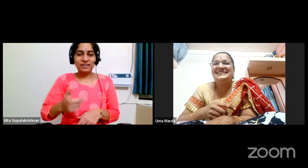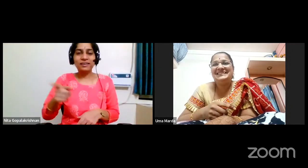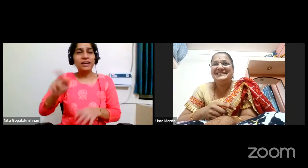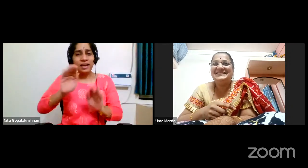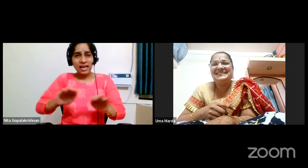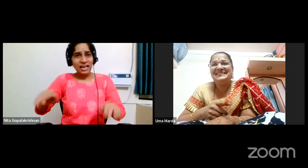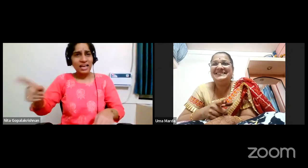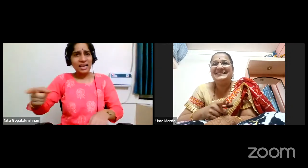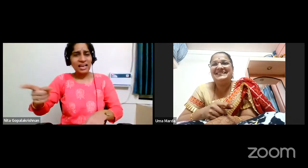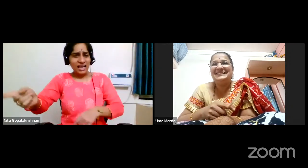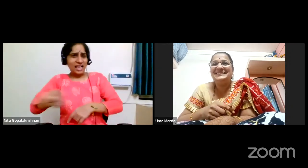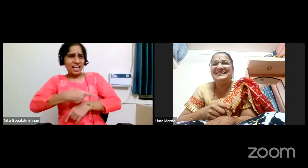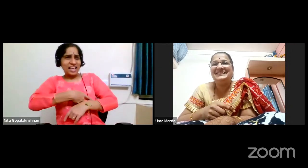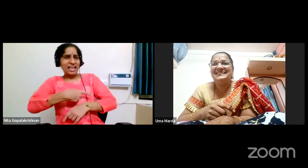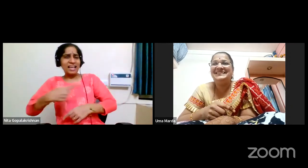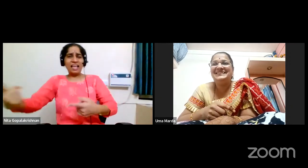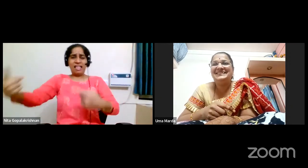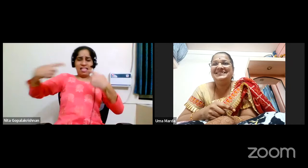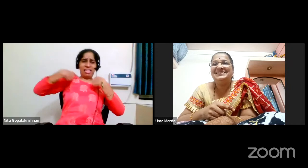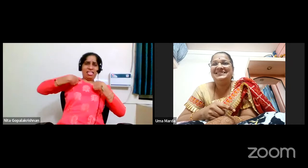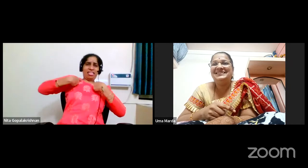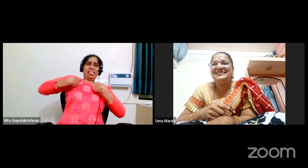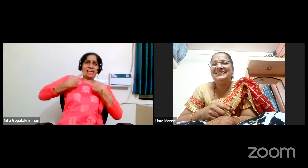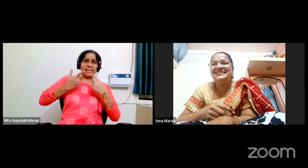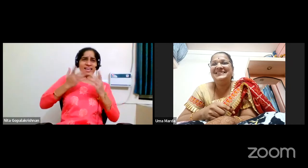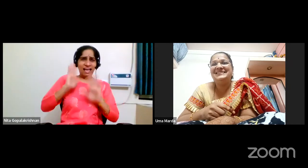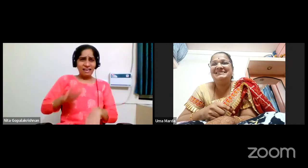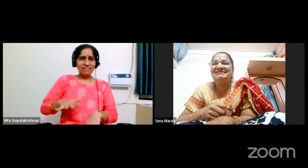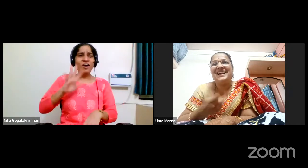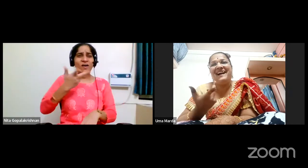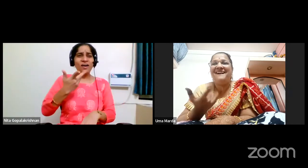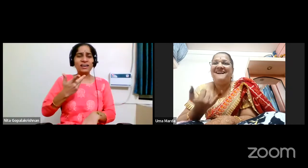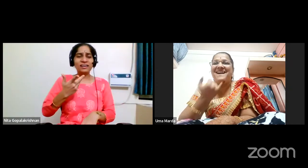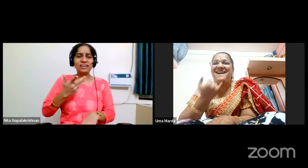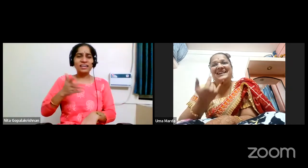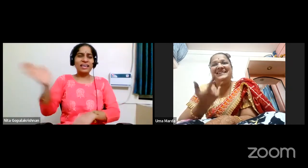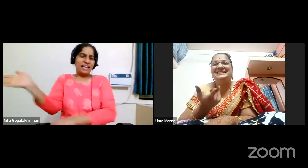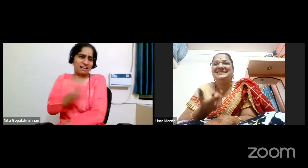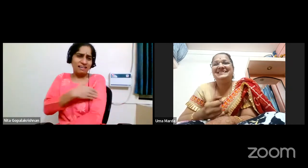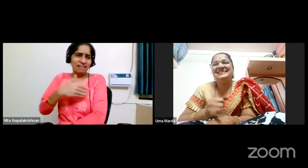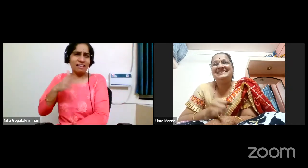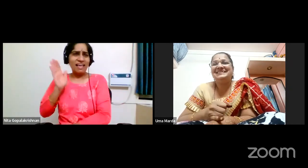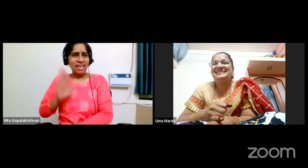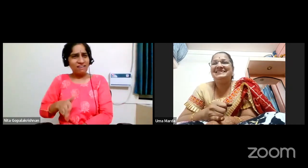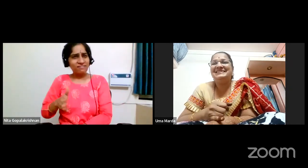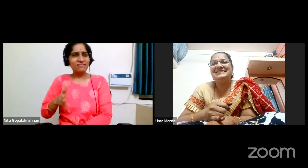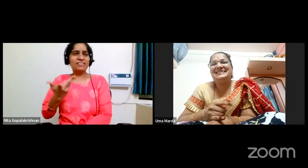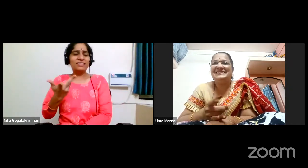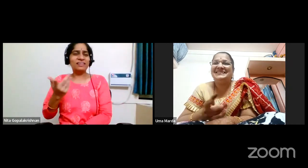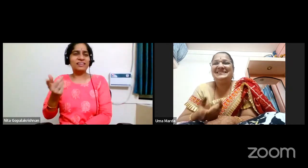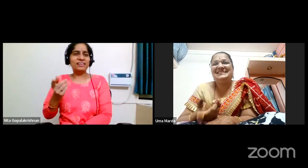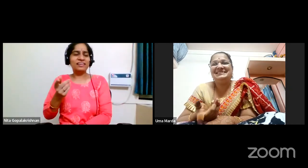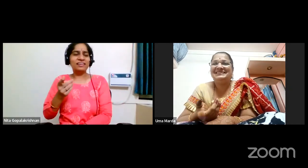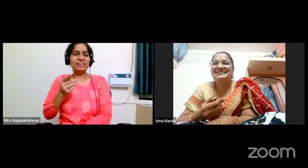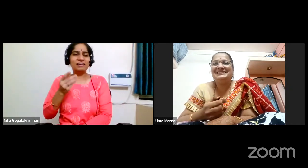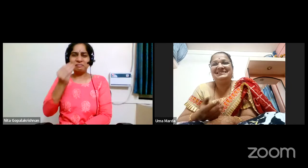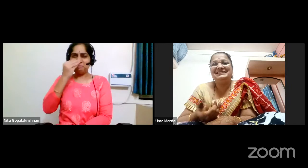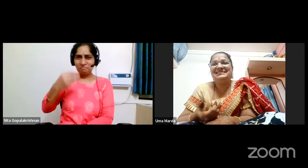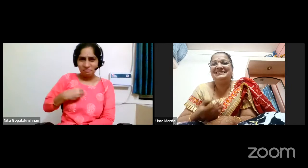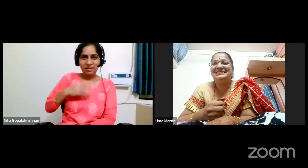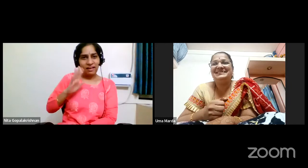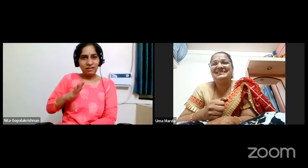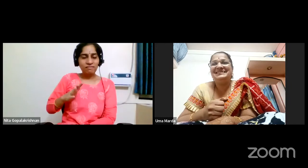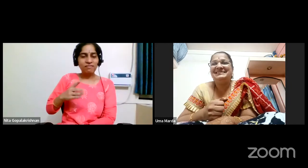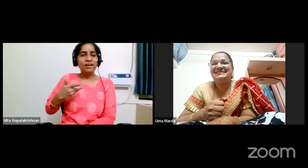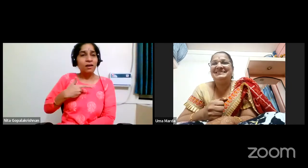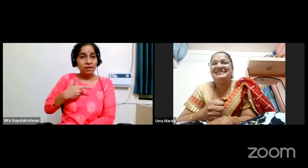मारते हैं, थूक देते हैं, पैर से भी मार देते हैं, है ना। जब छोटे होते हैं तो माँ बाप उनको डांटते डपटते नहीं,